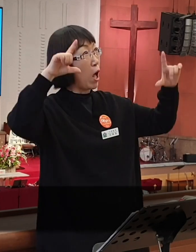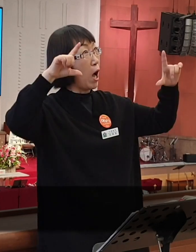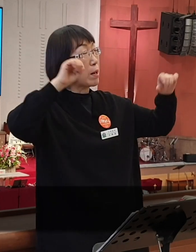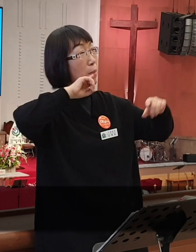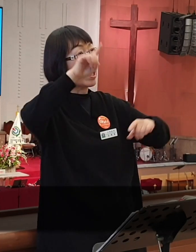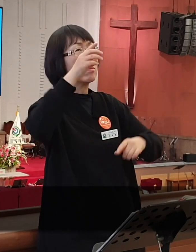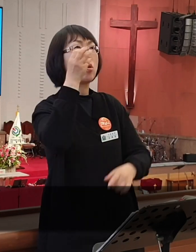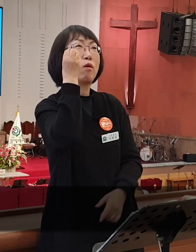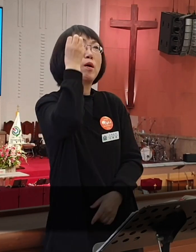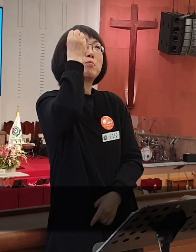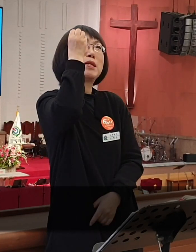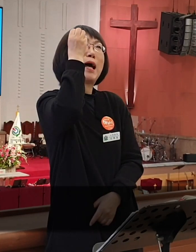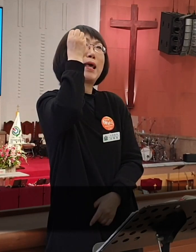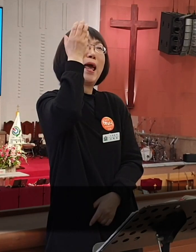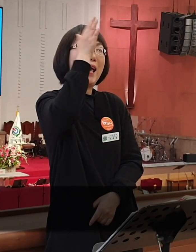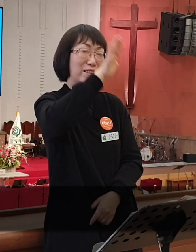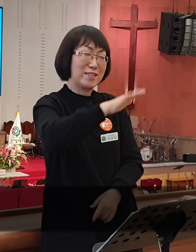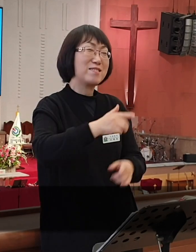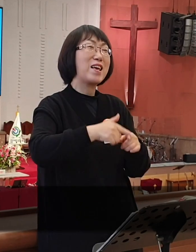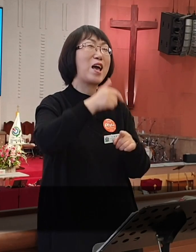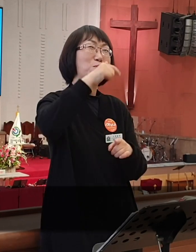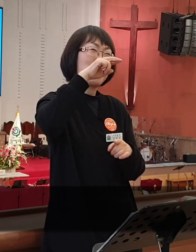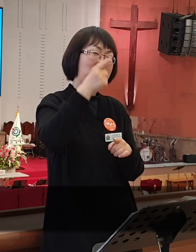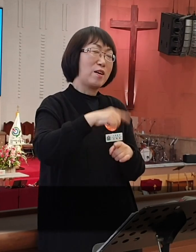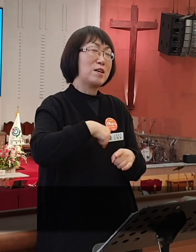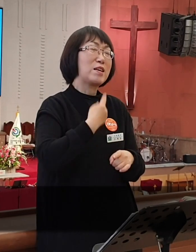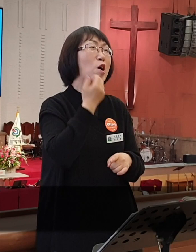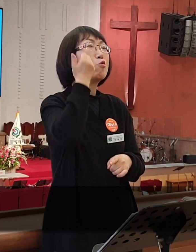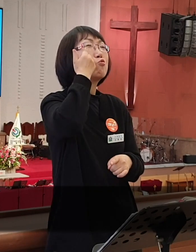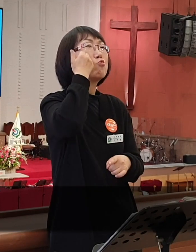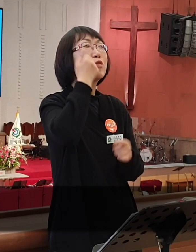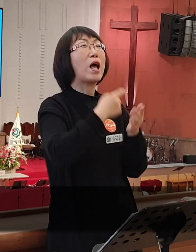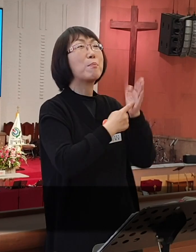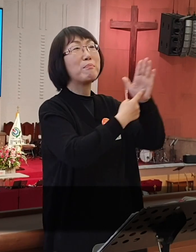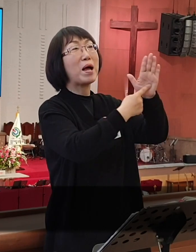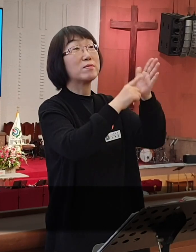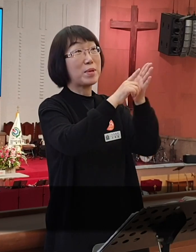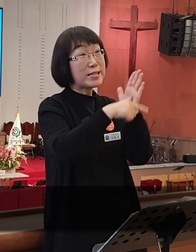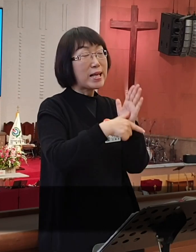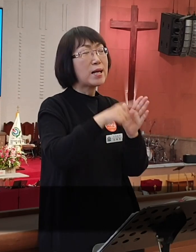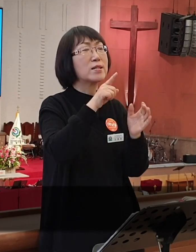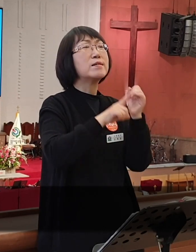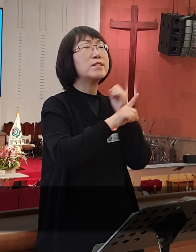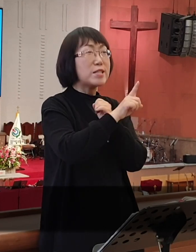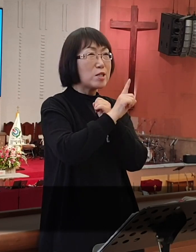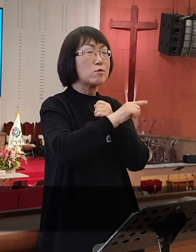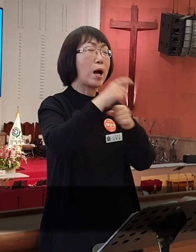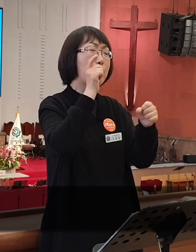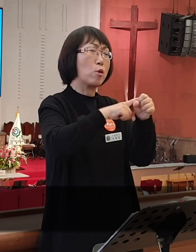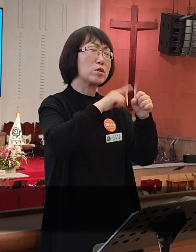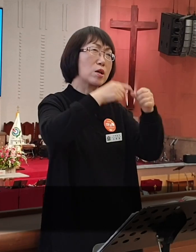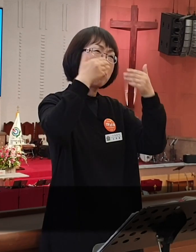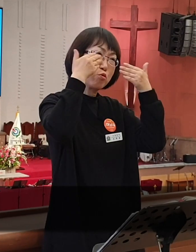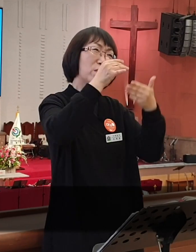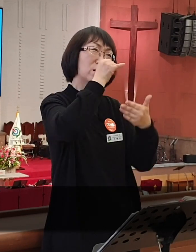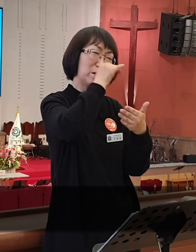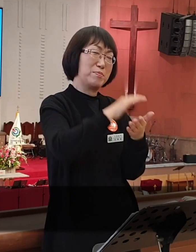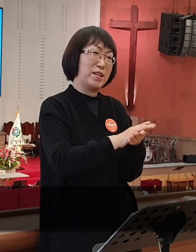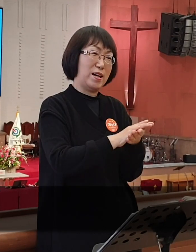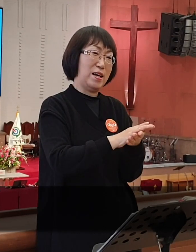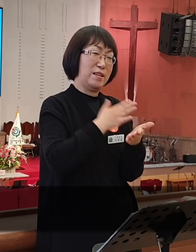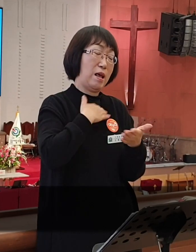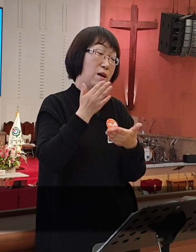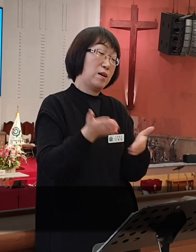뭔가 조금 이상한 사람이죠. 예수님도 자기가 누구라고 말씀하실 때는 그 이유와 목적이 분명합니다.